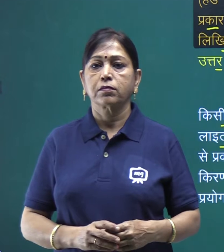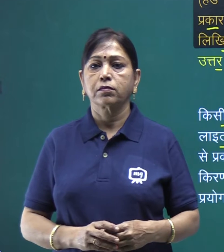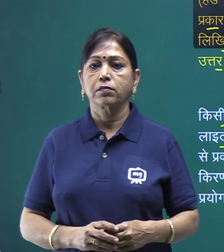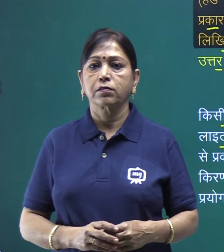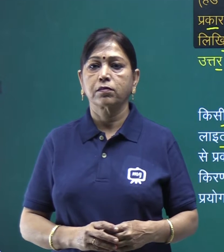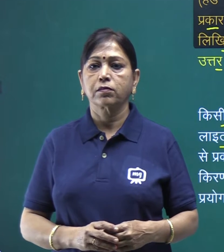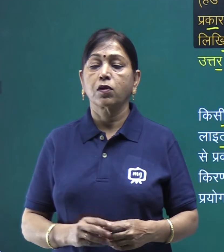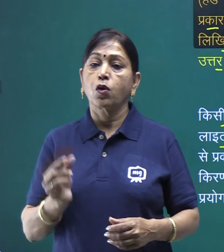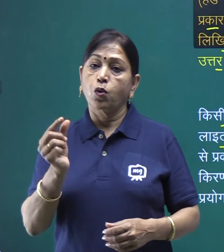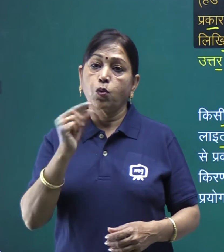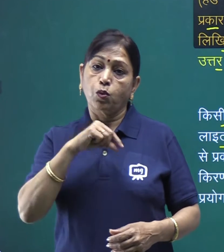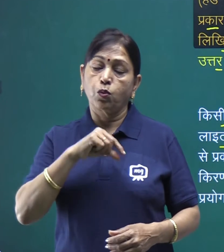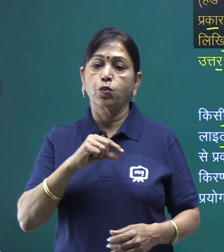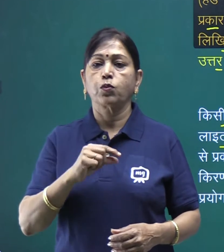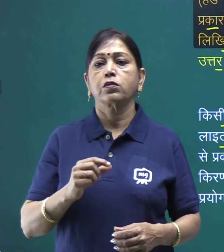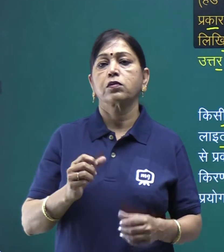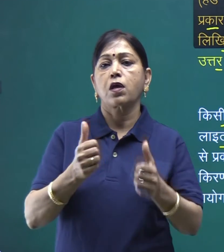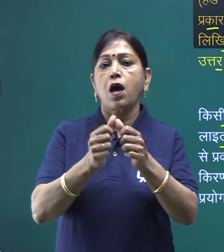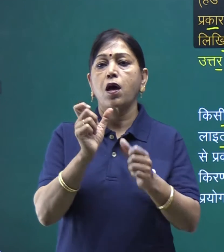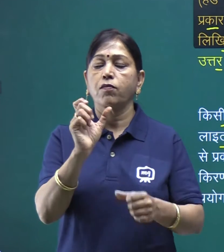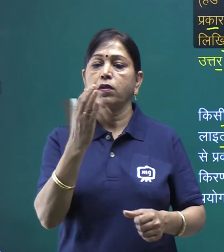प्रयुक्त अवतल दर्पण